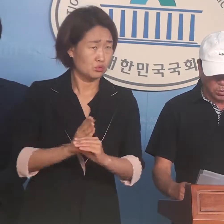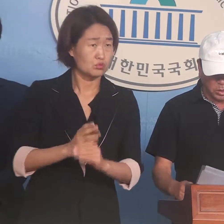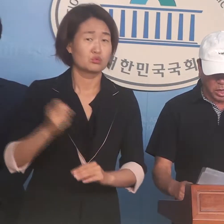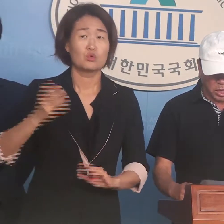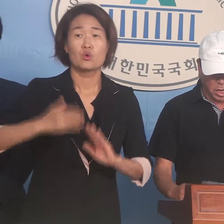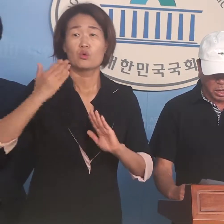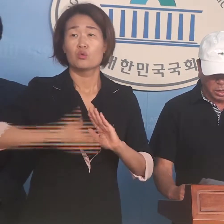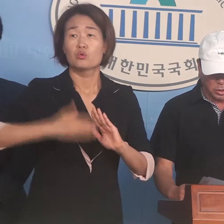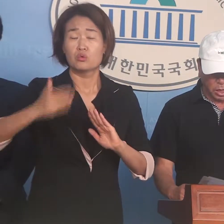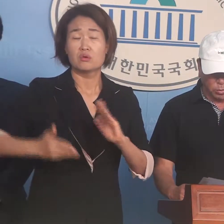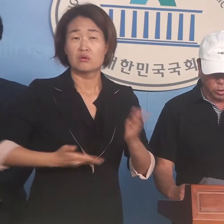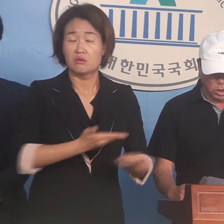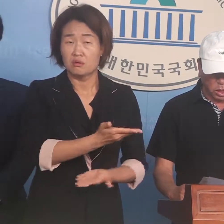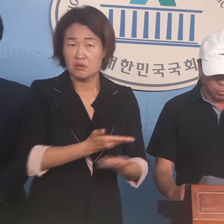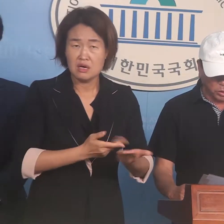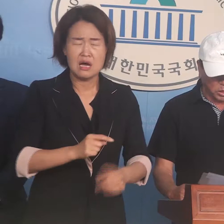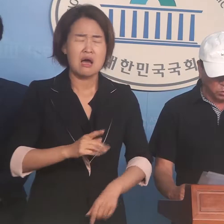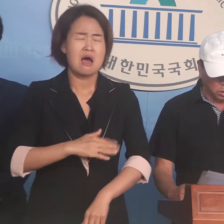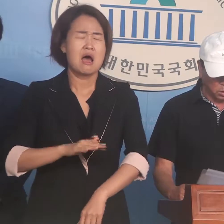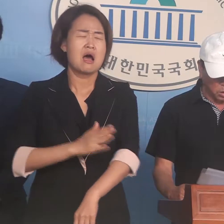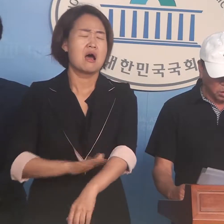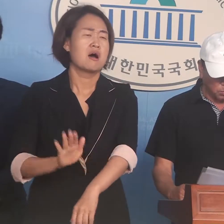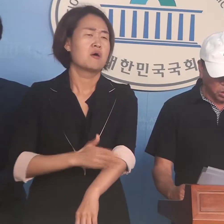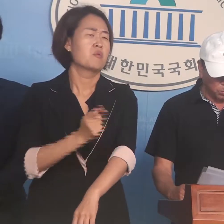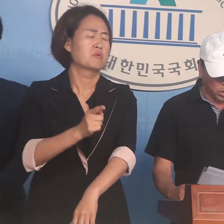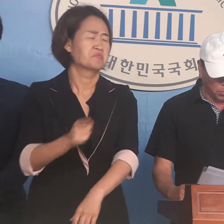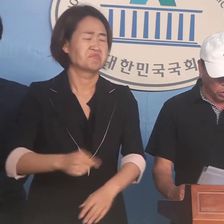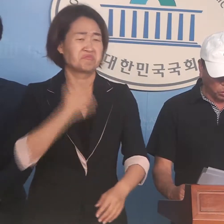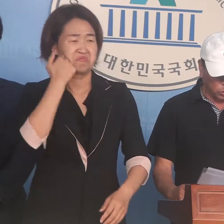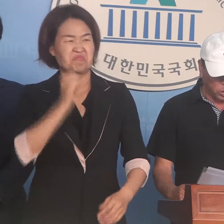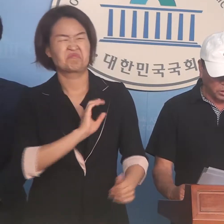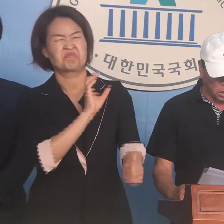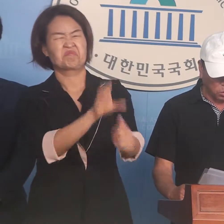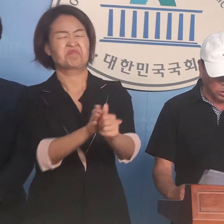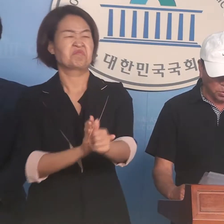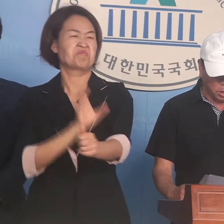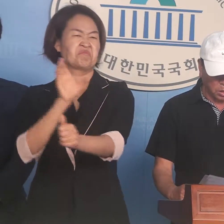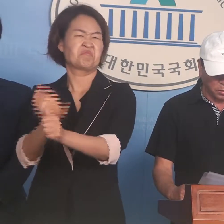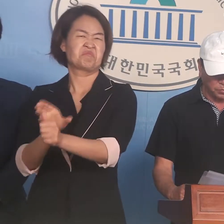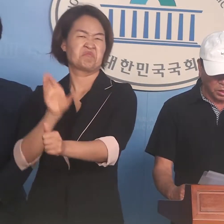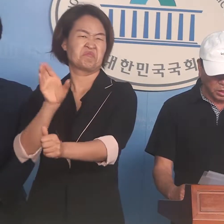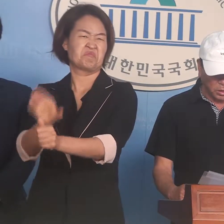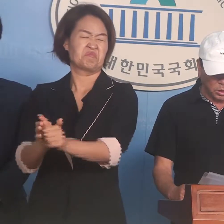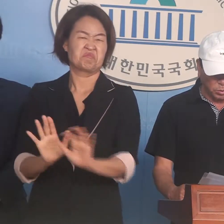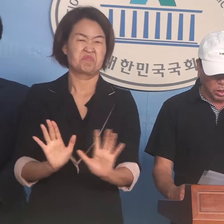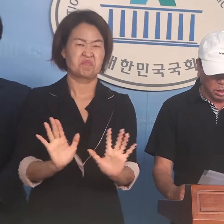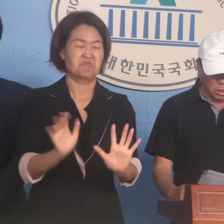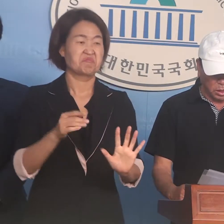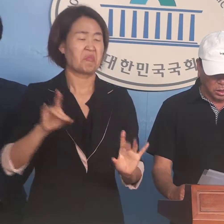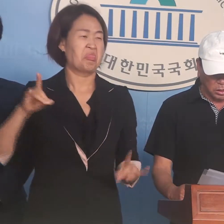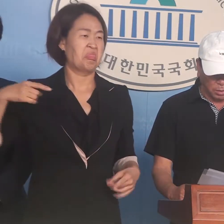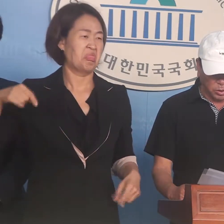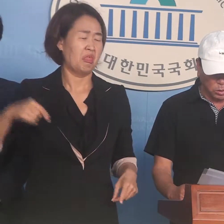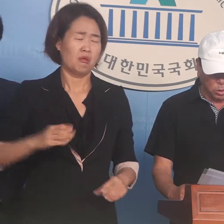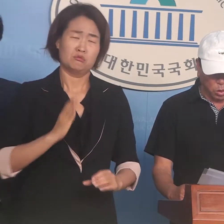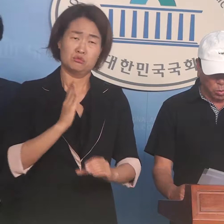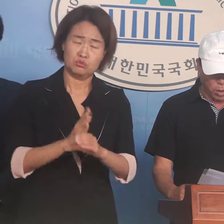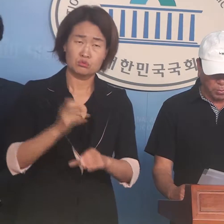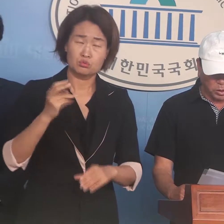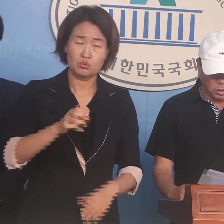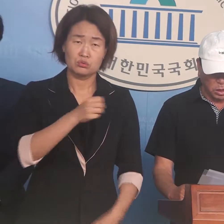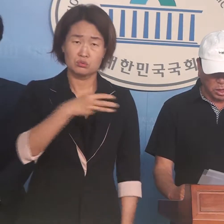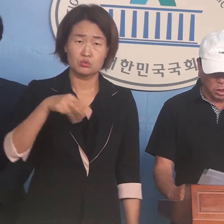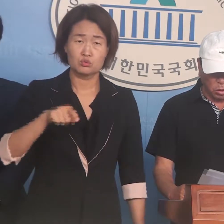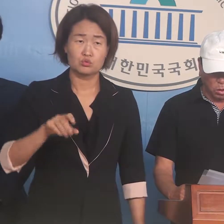신고 협력사에게 잘못을 덮어 씌우는 뻔뻔함도 주저하지 않고 있으며 심지어